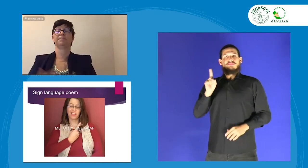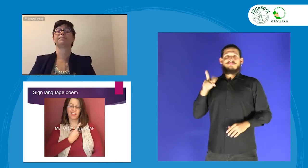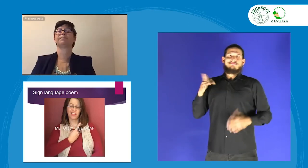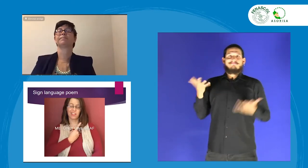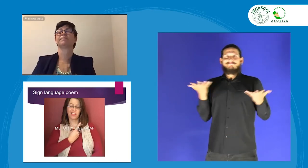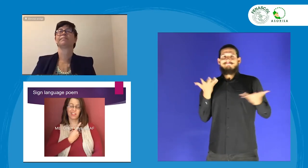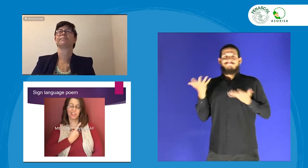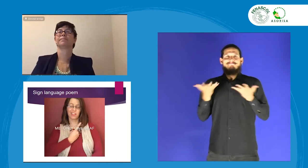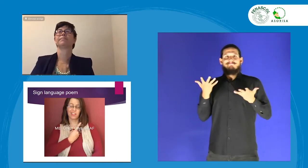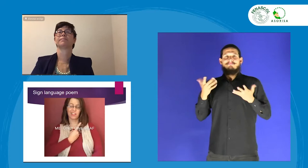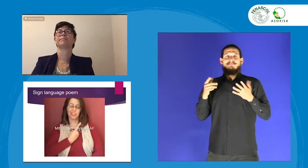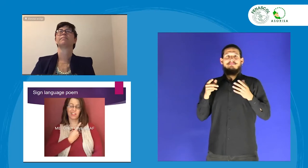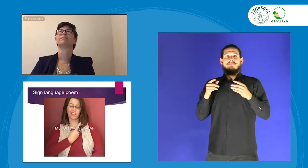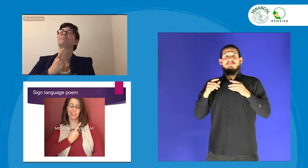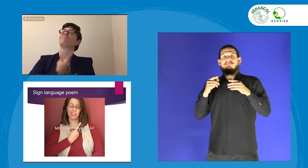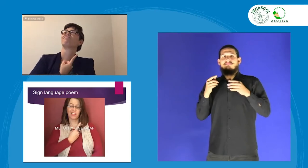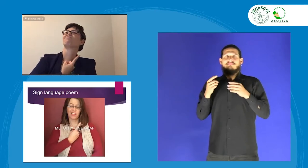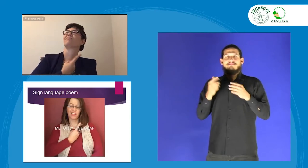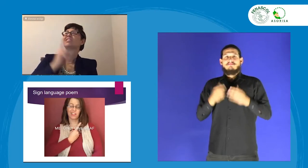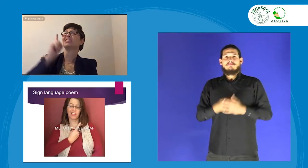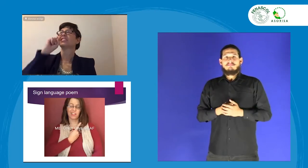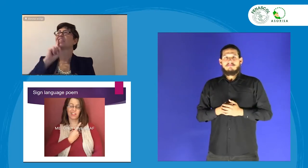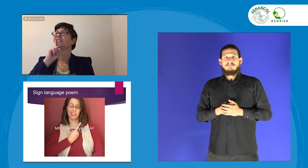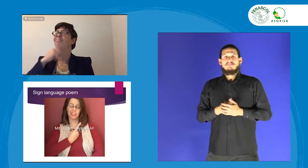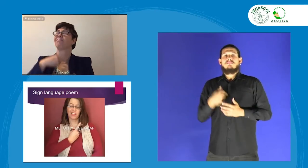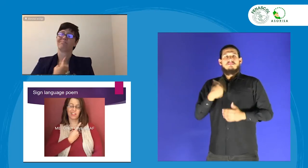Y viene de esta manera.